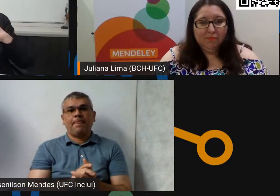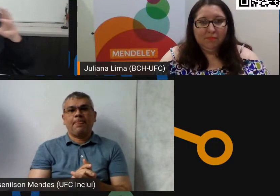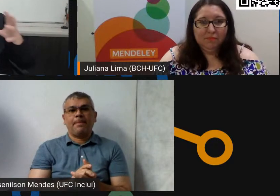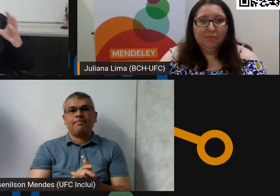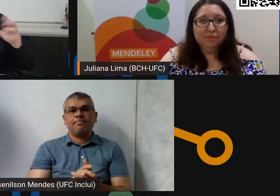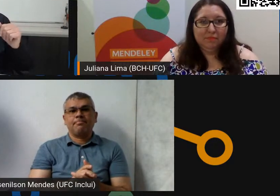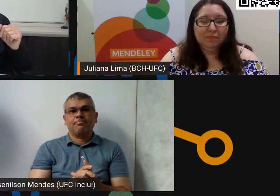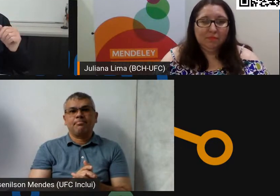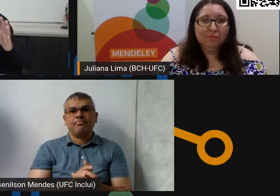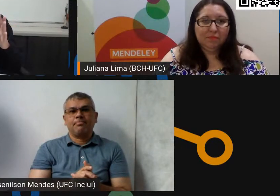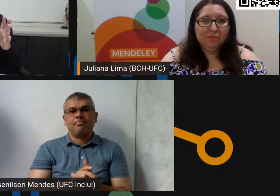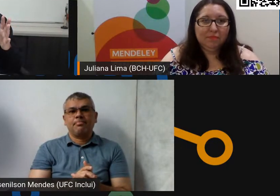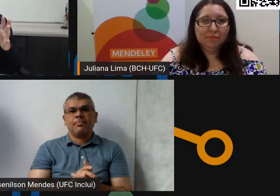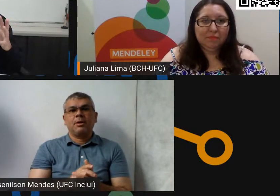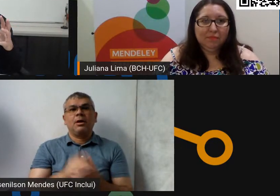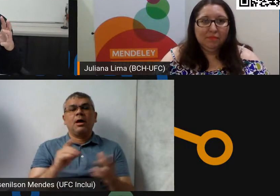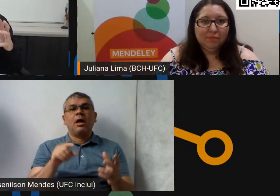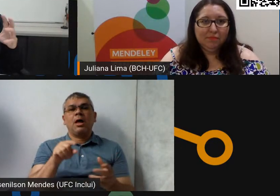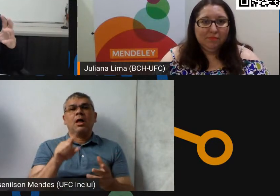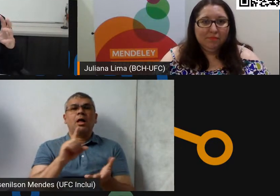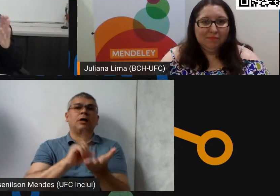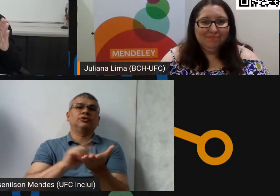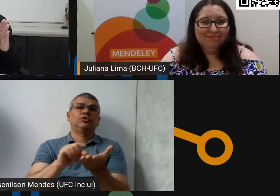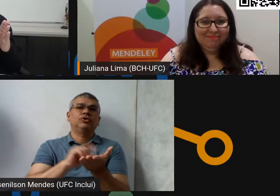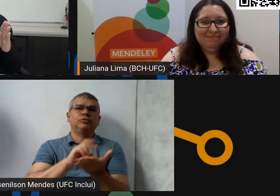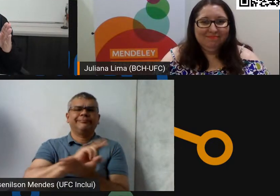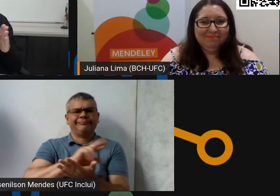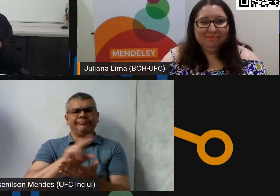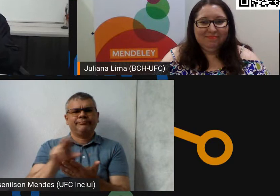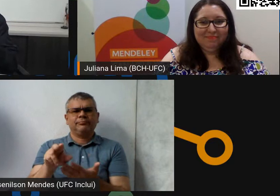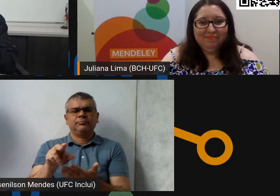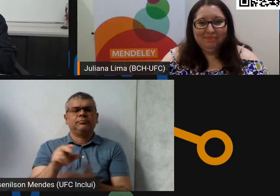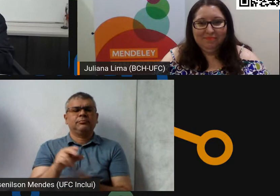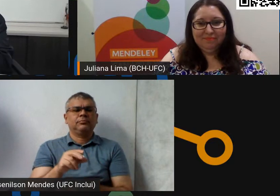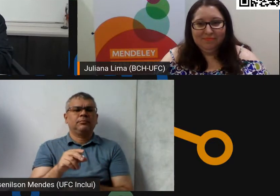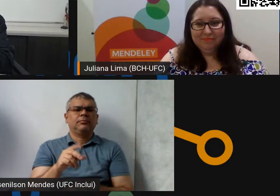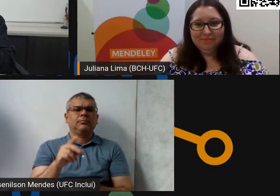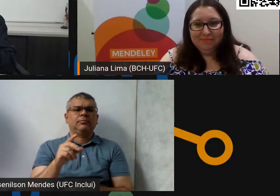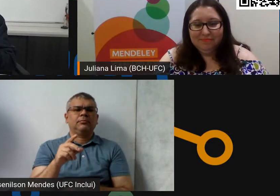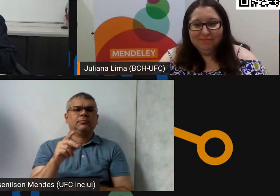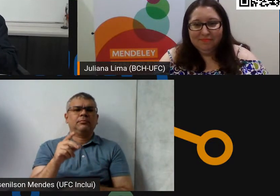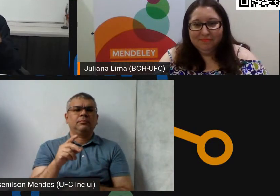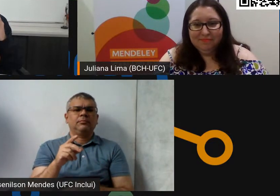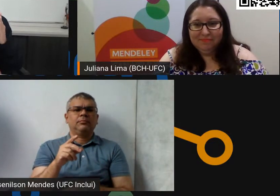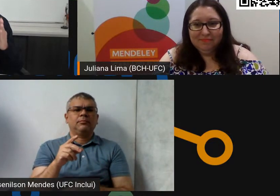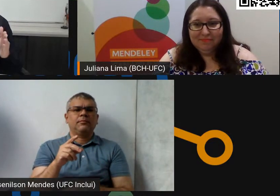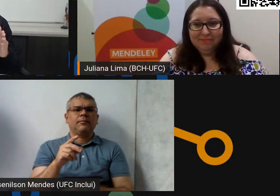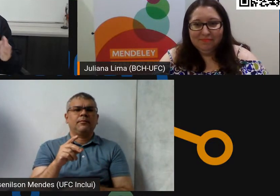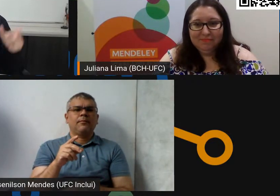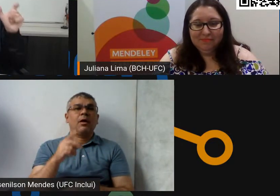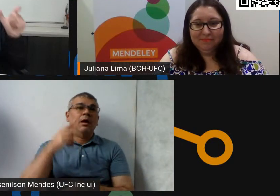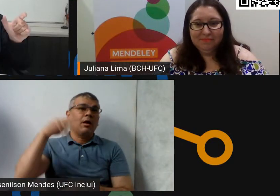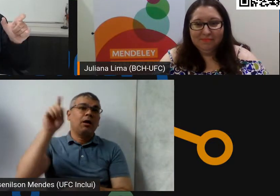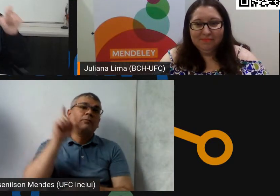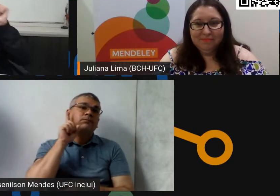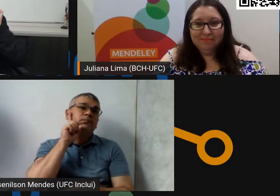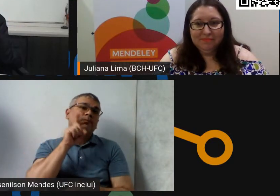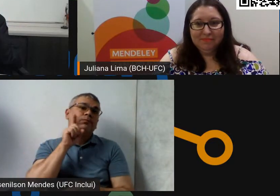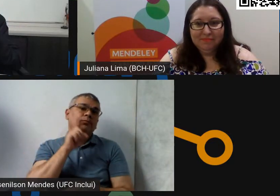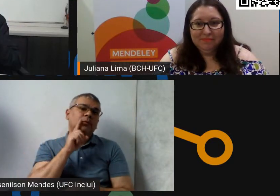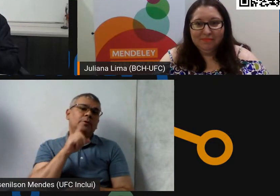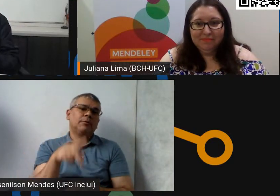verdade, não são resumos, são artigos, né? É a revista da Academia de Ciências dos Estados Unidos. É o PNAS